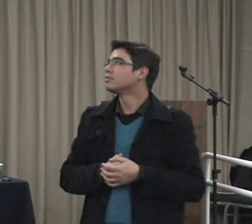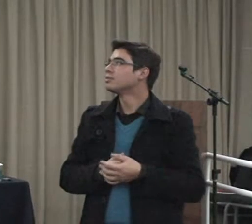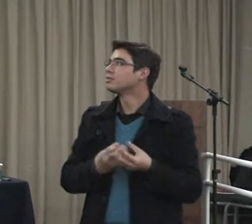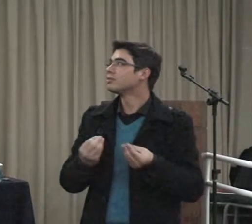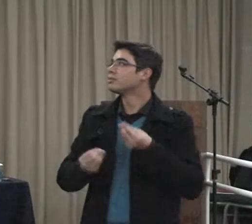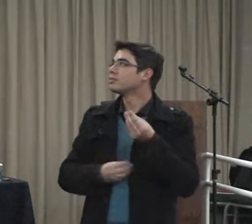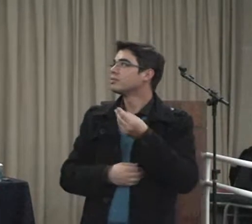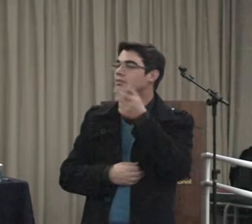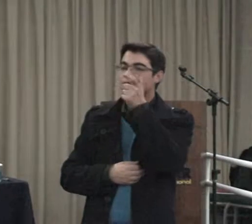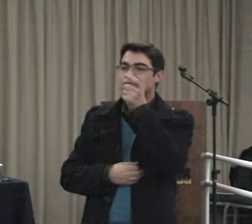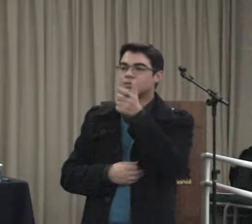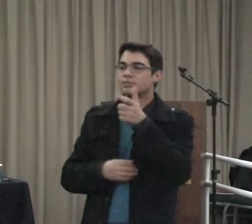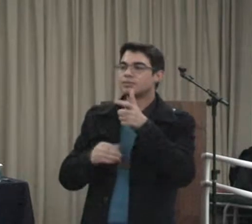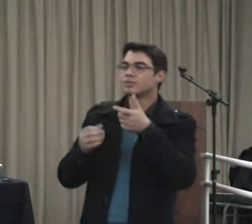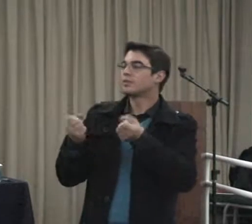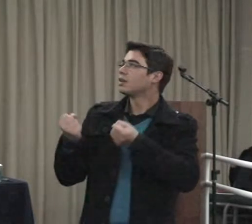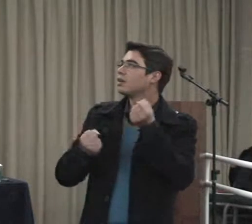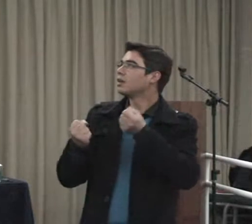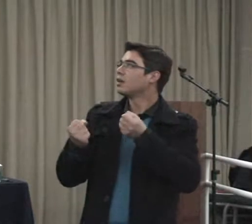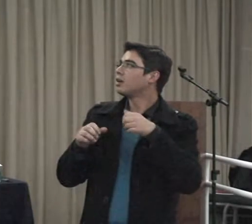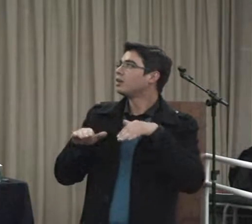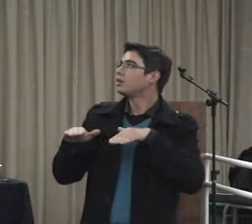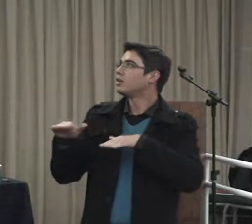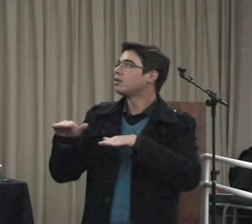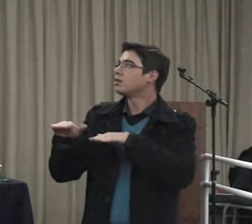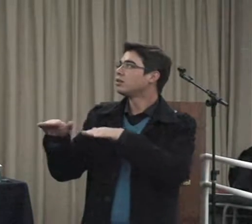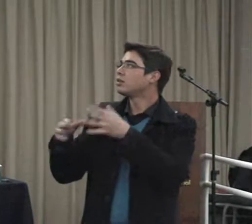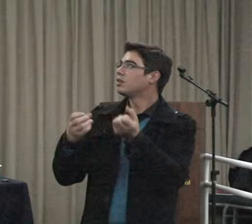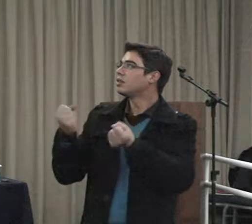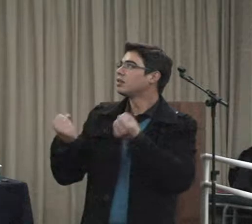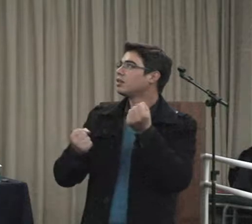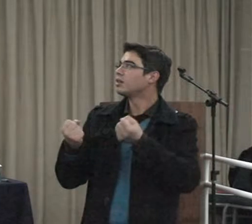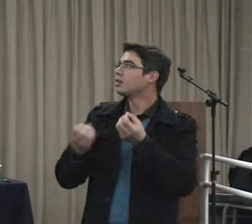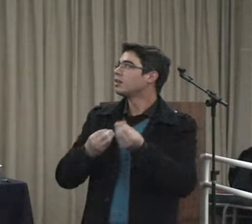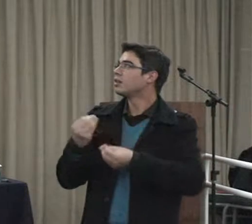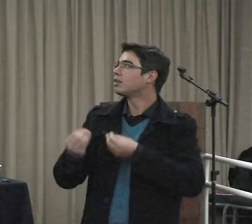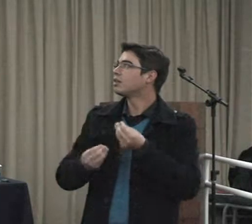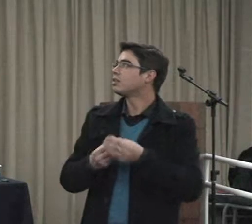Eles achavam que ia dar certo, mas no final